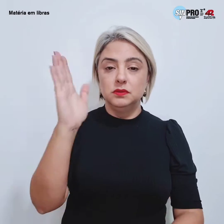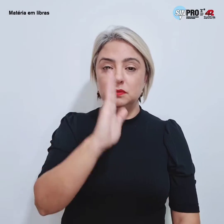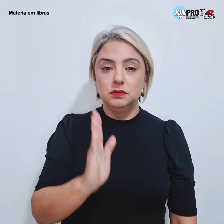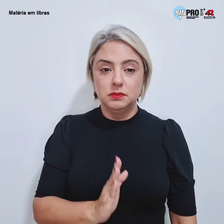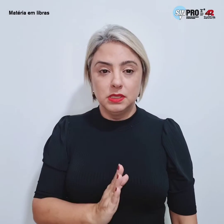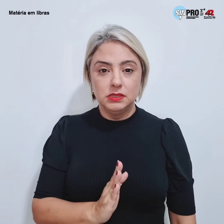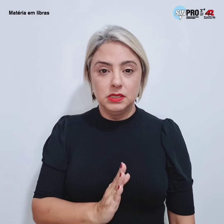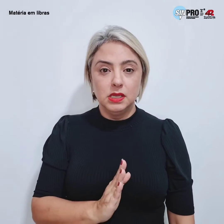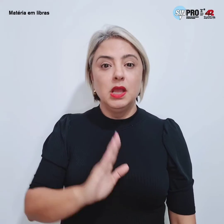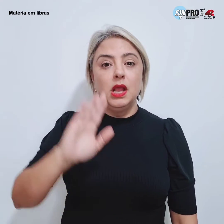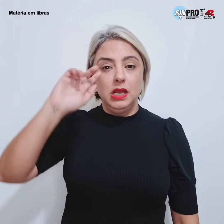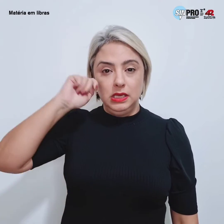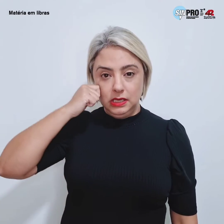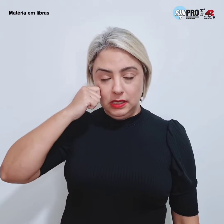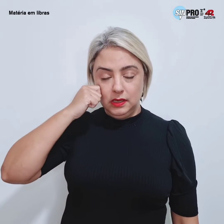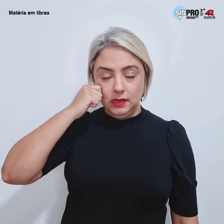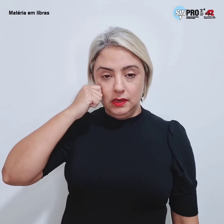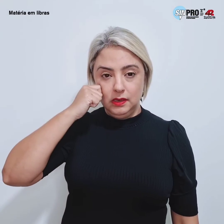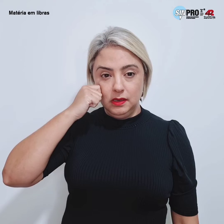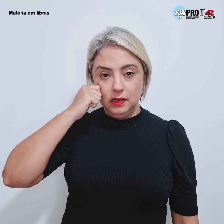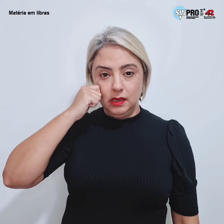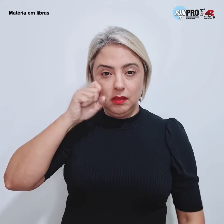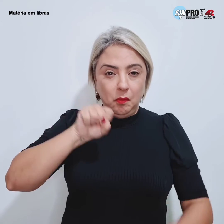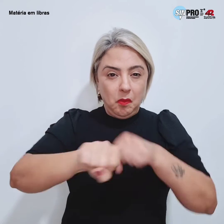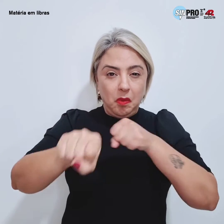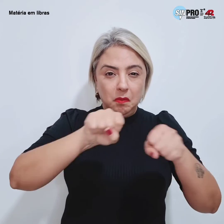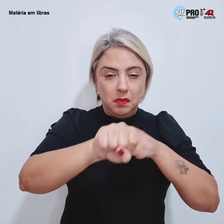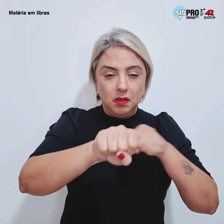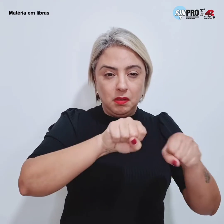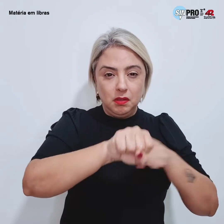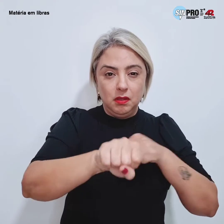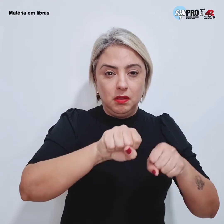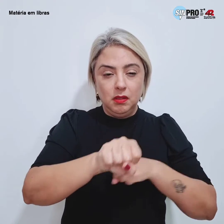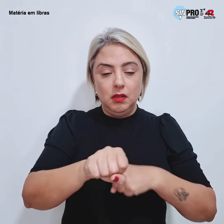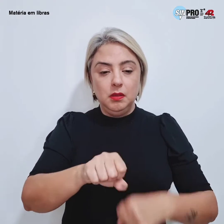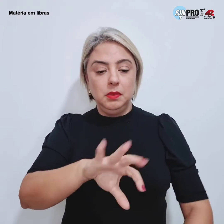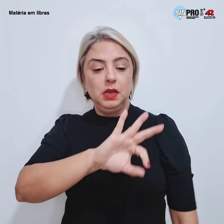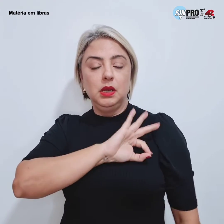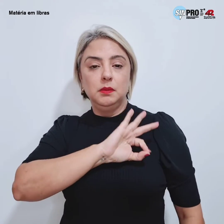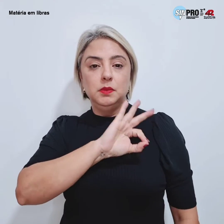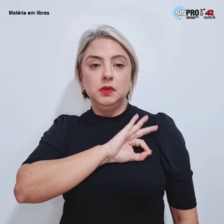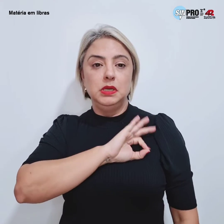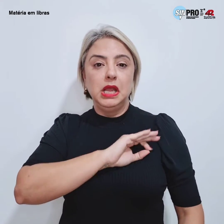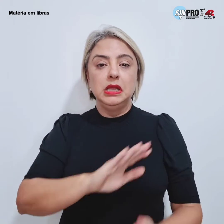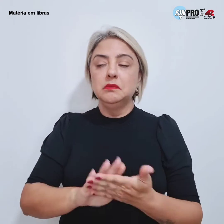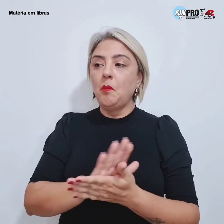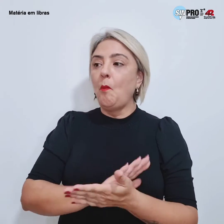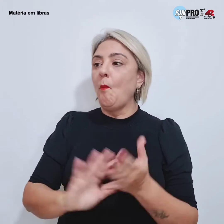maioria negros, são assassinados pela polícia e nada se fala sobre isso.